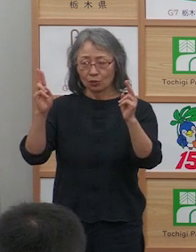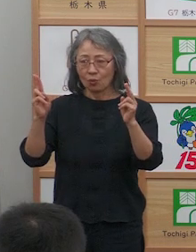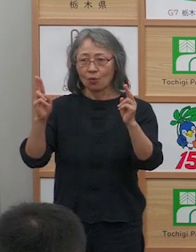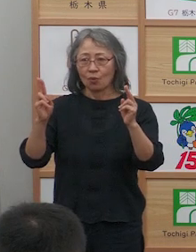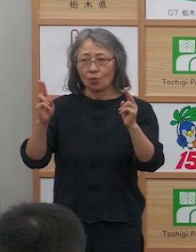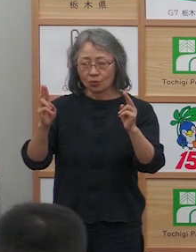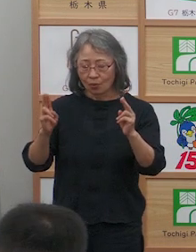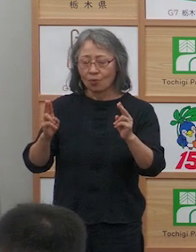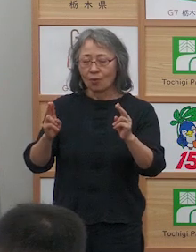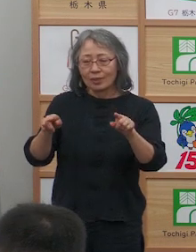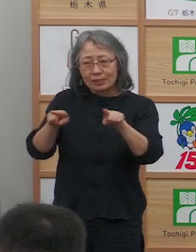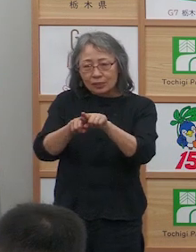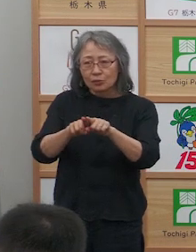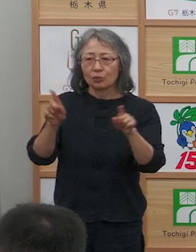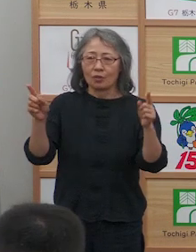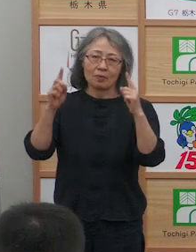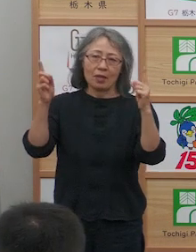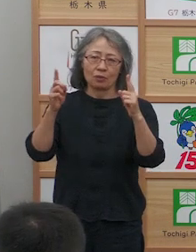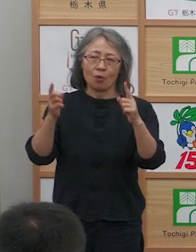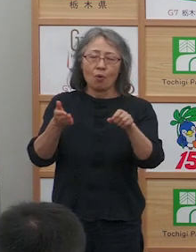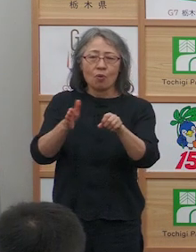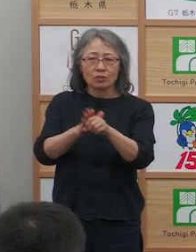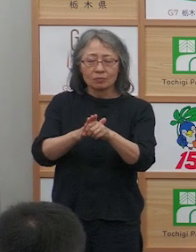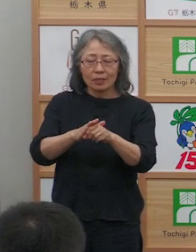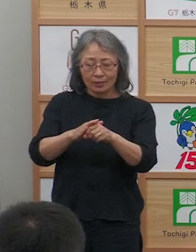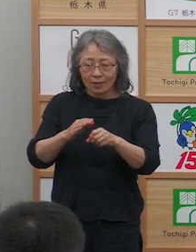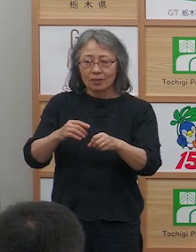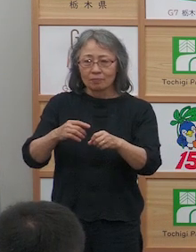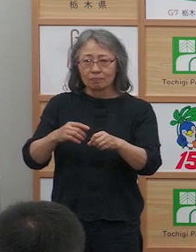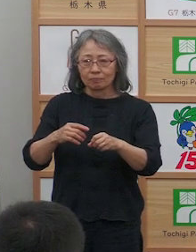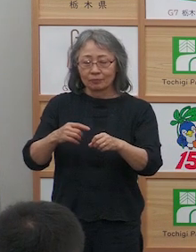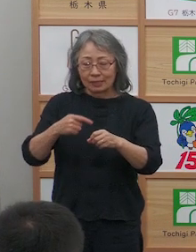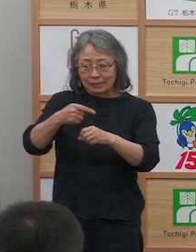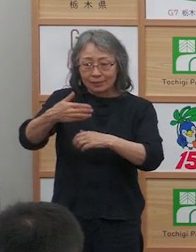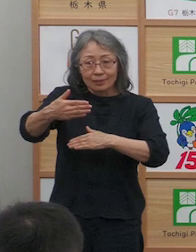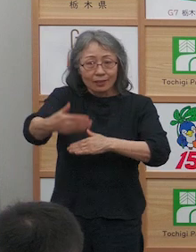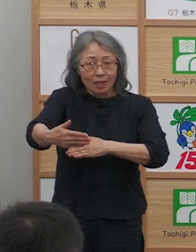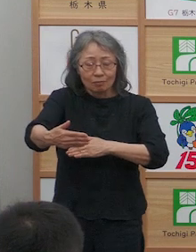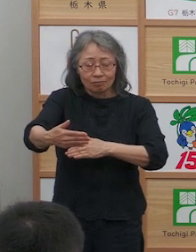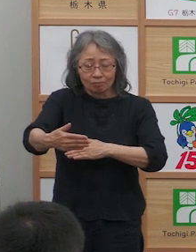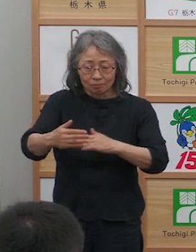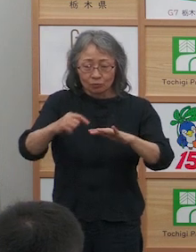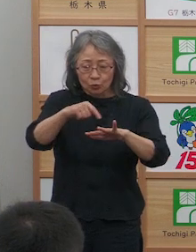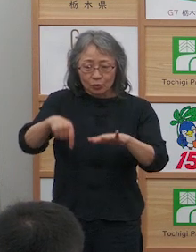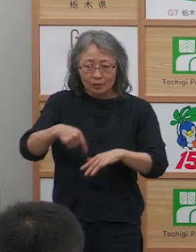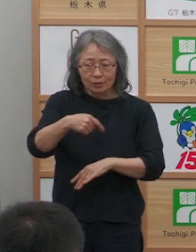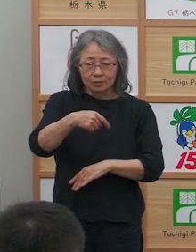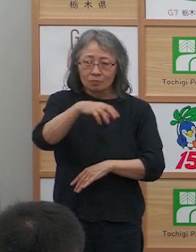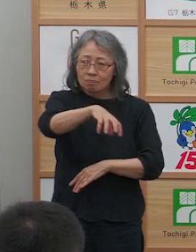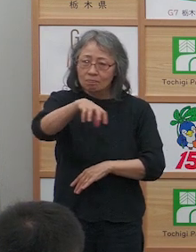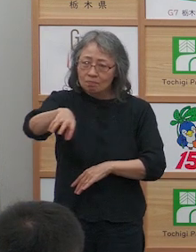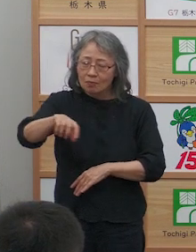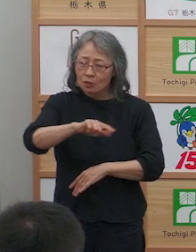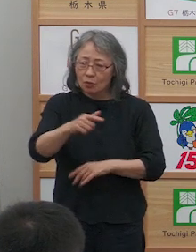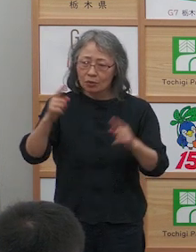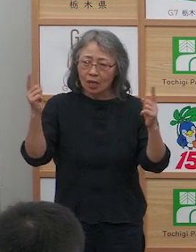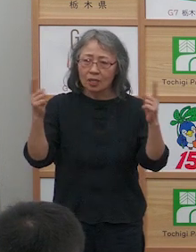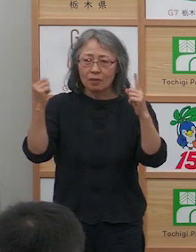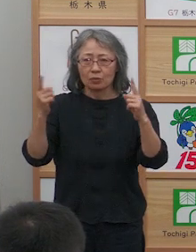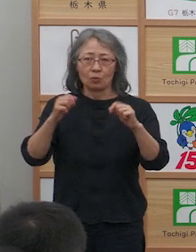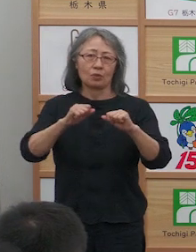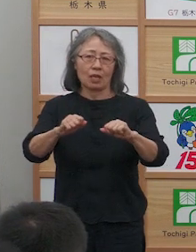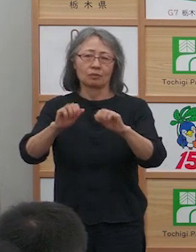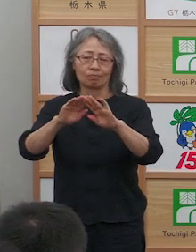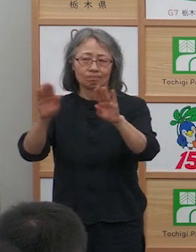の協賛行事を含めて年間を通じて県内各地でさまざまなイベントを展開してまいります